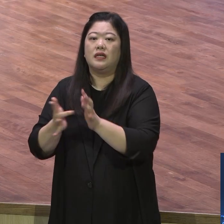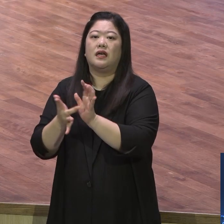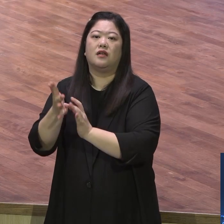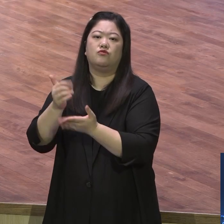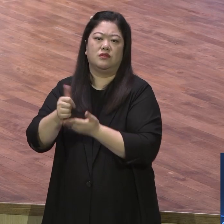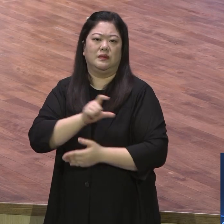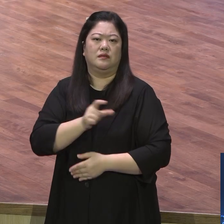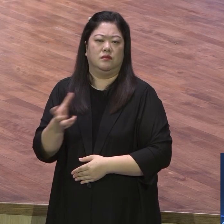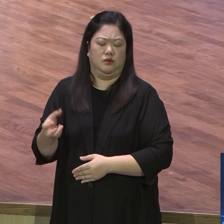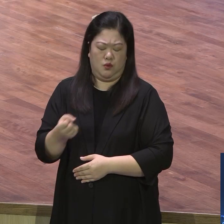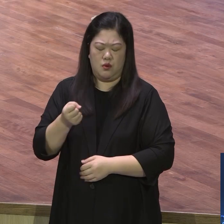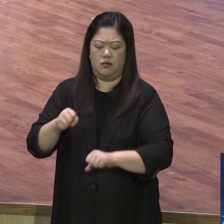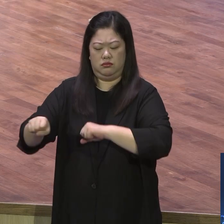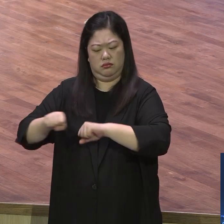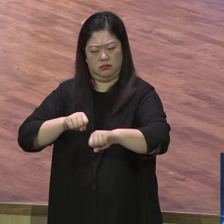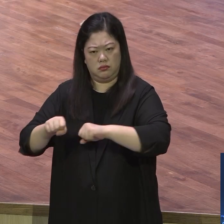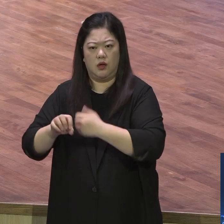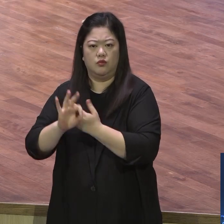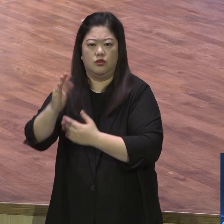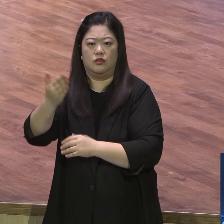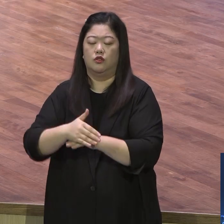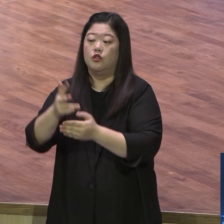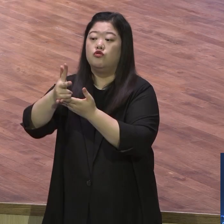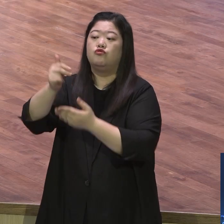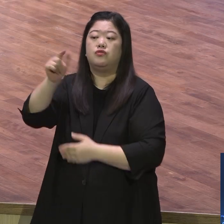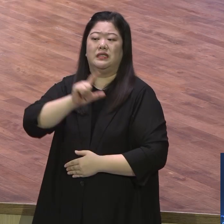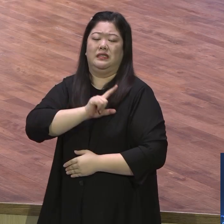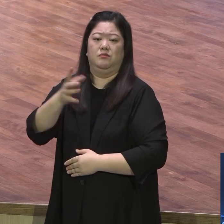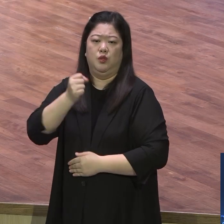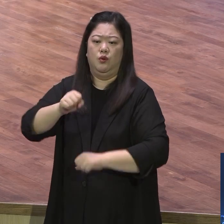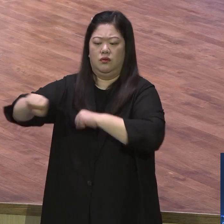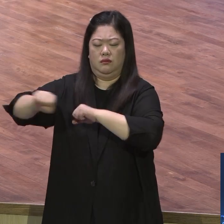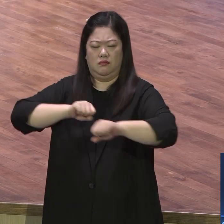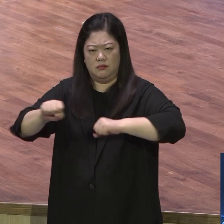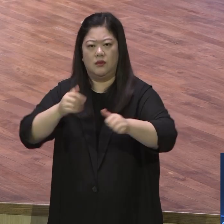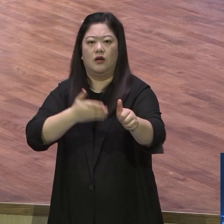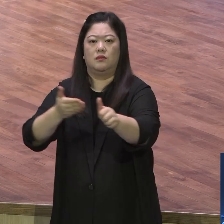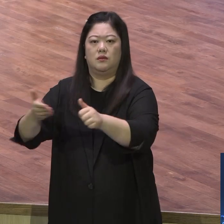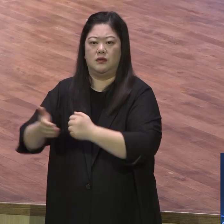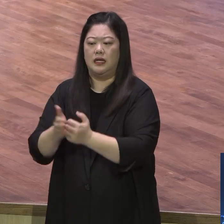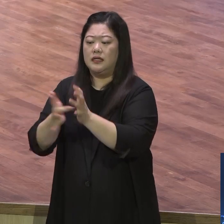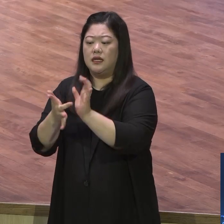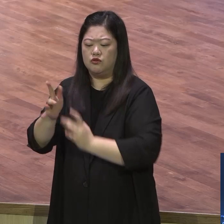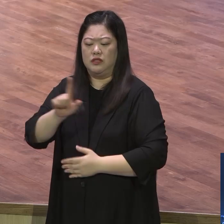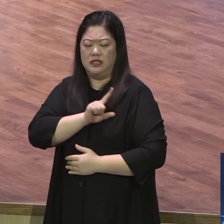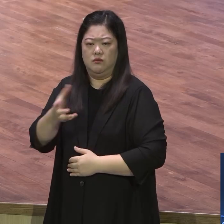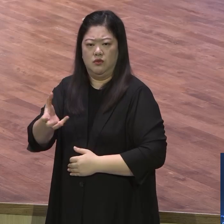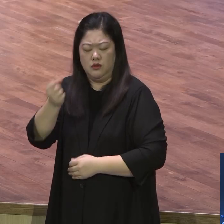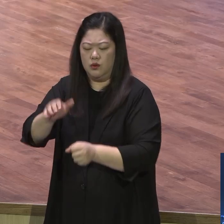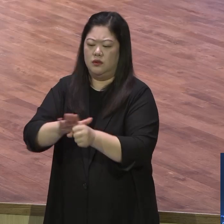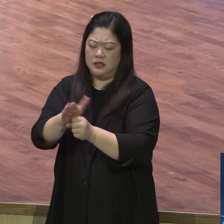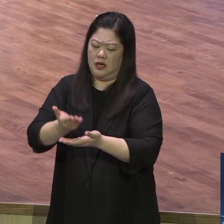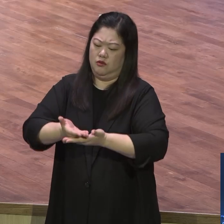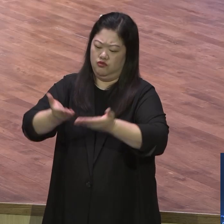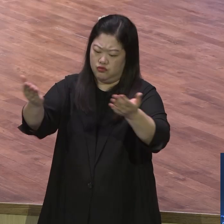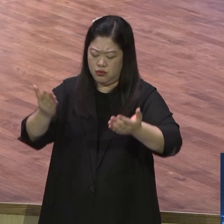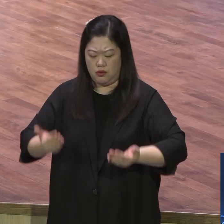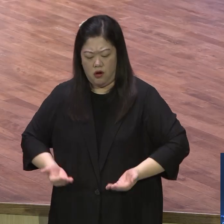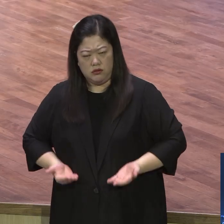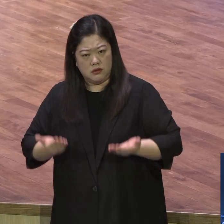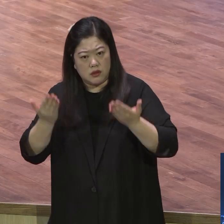했기 때문에 뭐든지 주의 이름으로 하시기 바랍니다 내 이름으로 구제하고 내 이름으로 사랑하고 내 이름으로 헌신하고